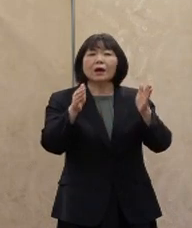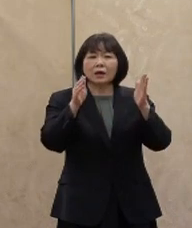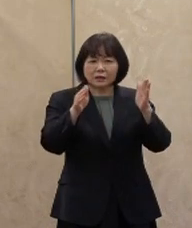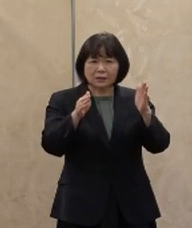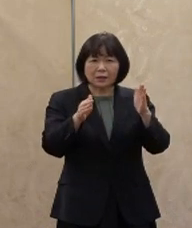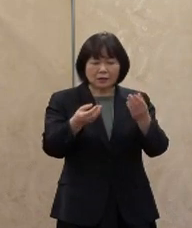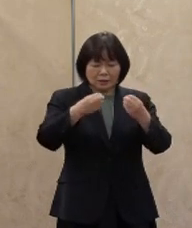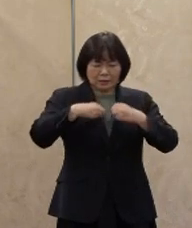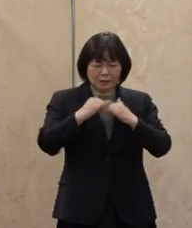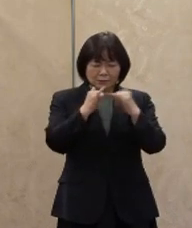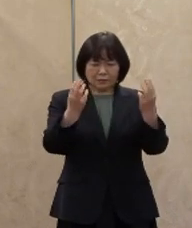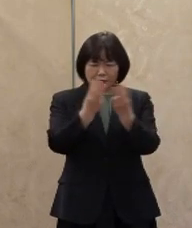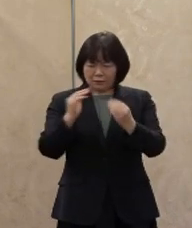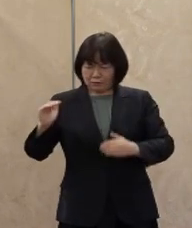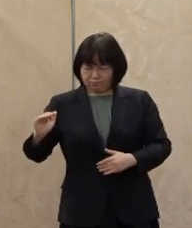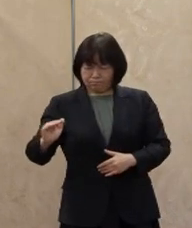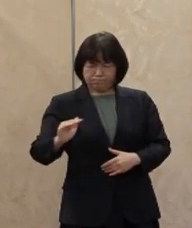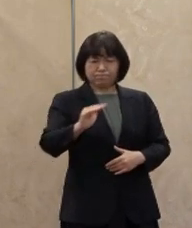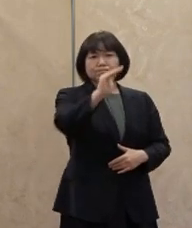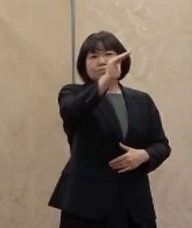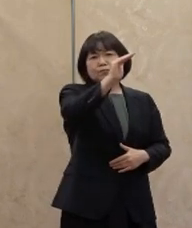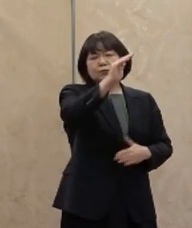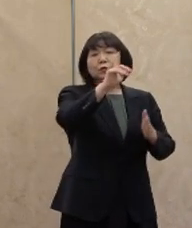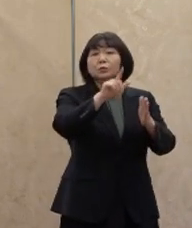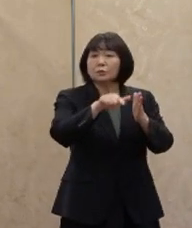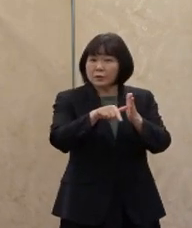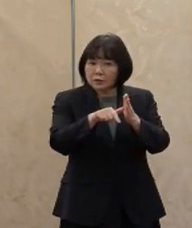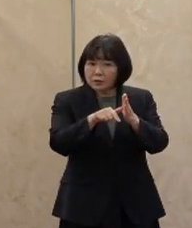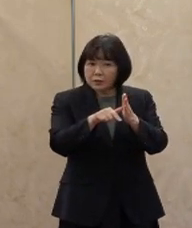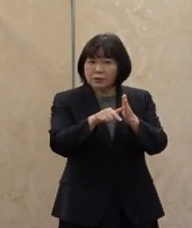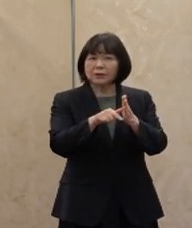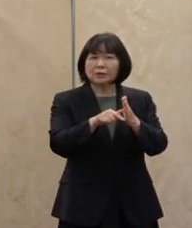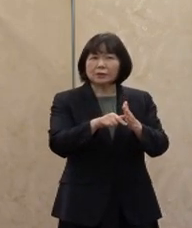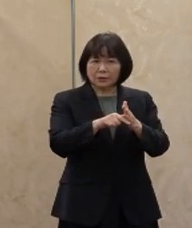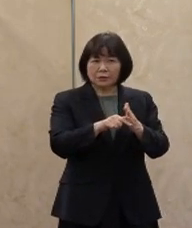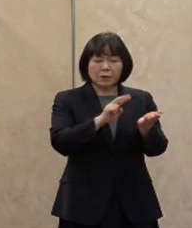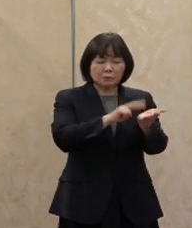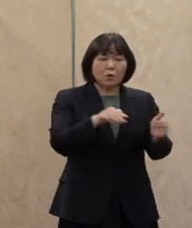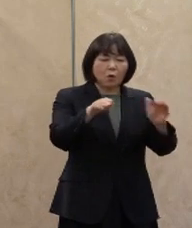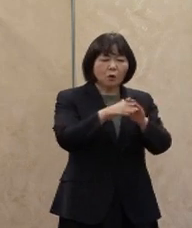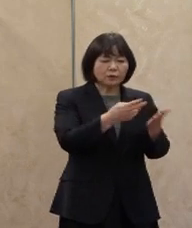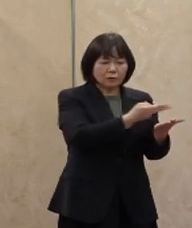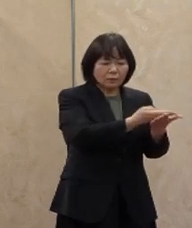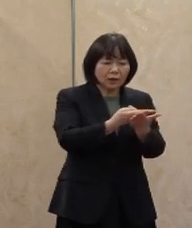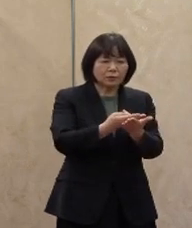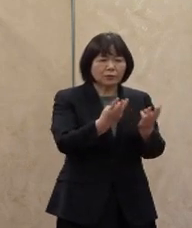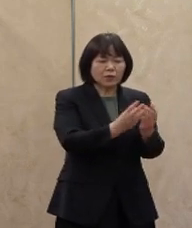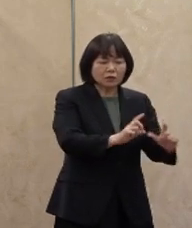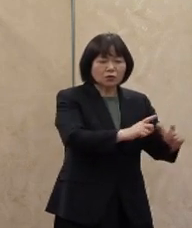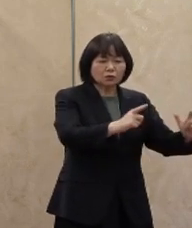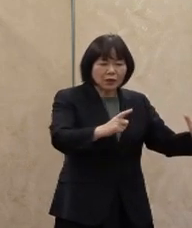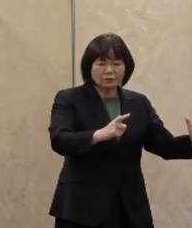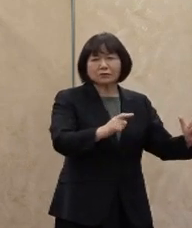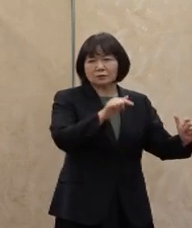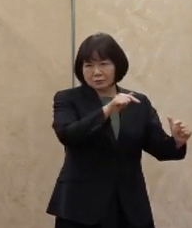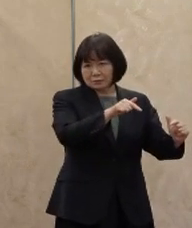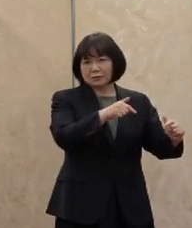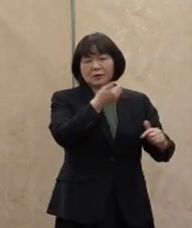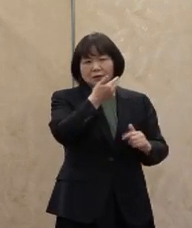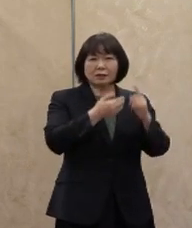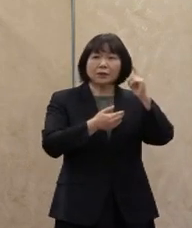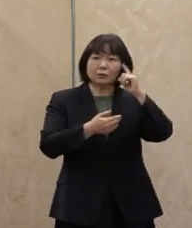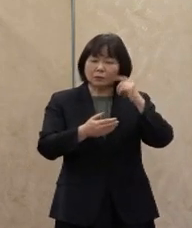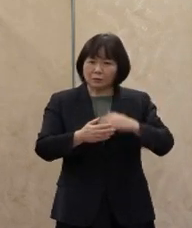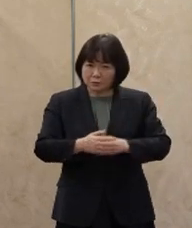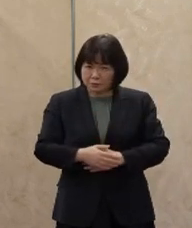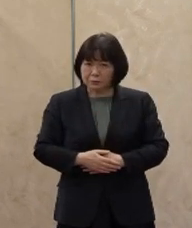急拡大している中においてはですね、この裾野を広げていくということも非常に重要だと思いますので、一定